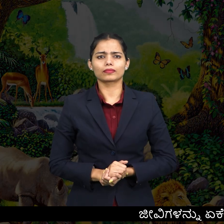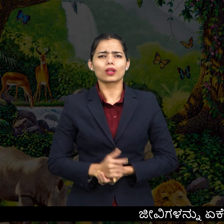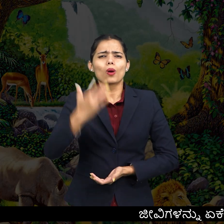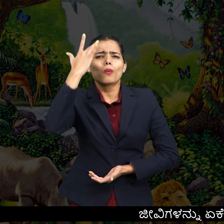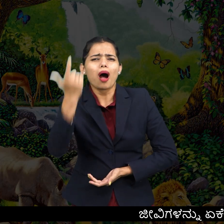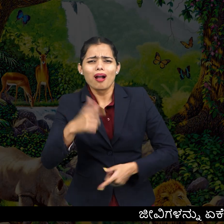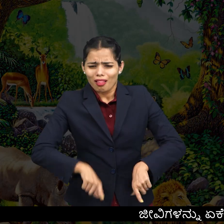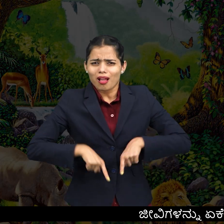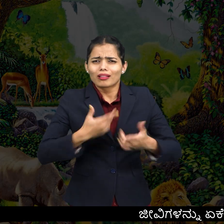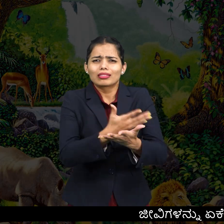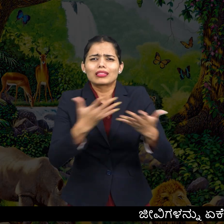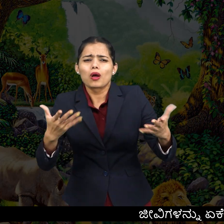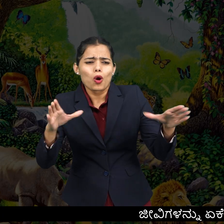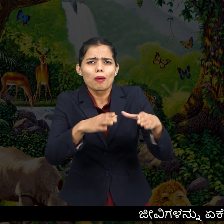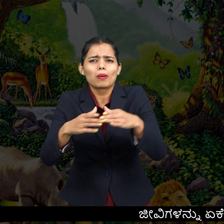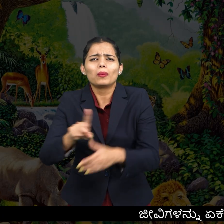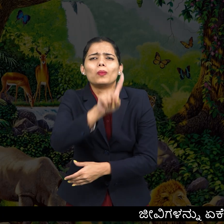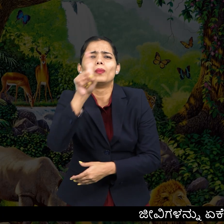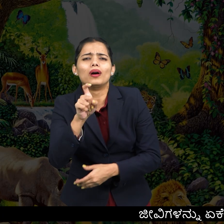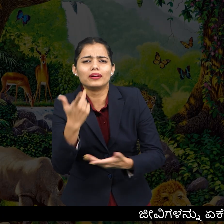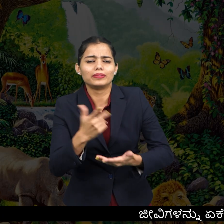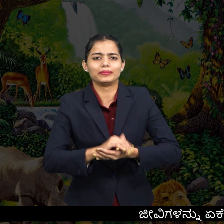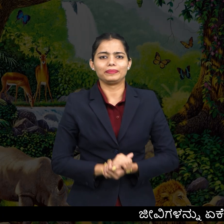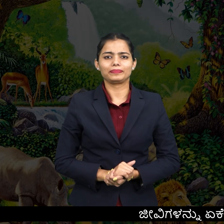ಜೀವಿಗಳನ್ನು ಏಕೆ ವರ್ಗೀಕರಿಸಲಾಗಿದೆ?